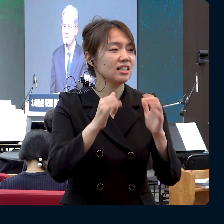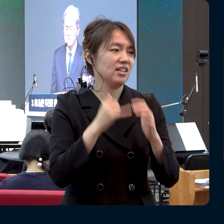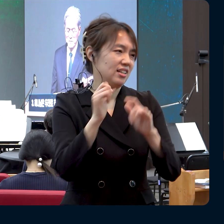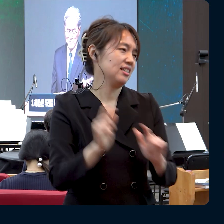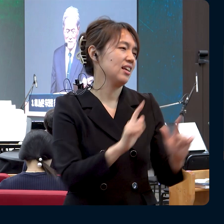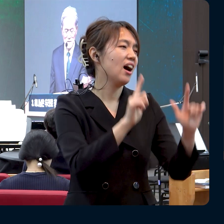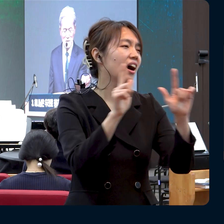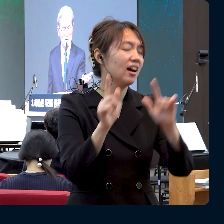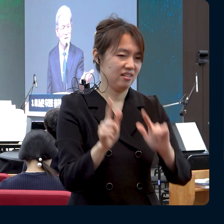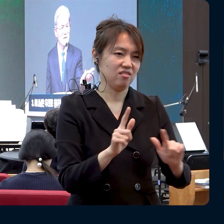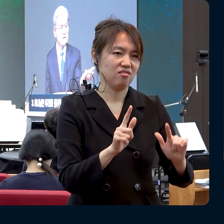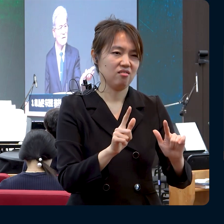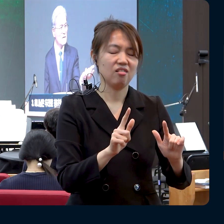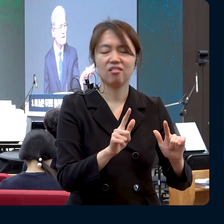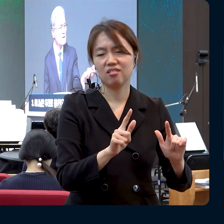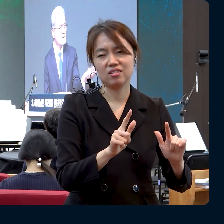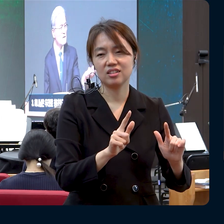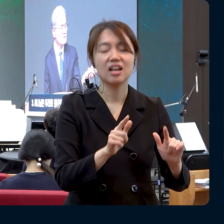없다.